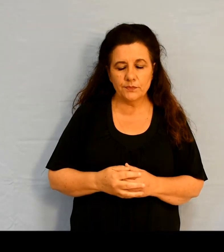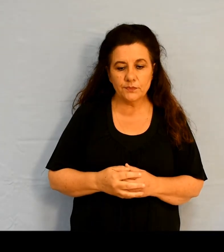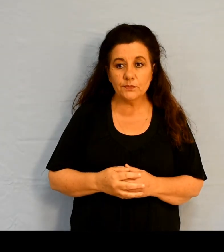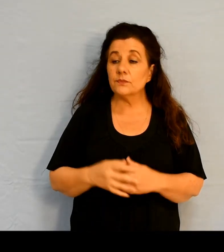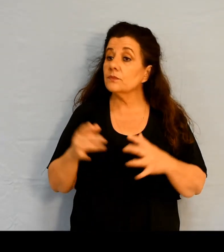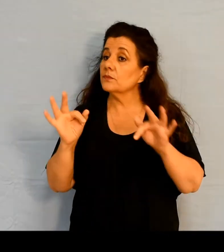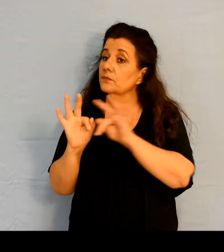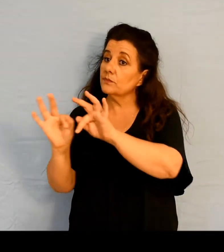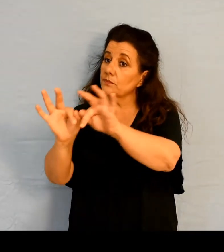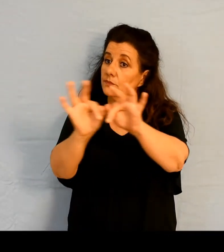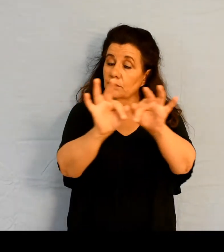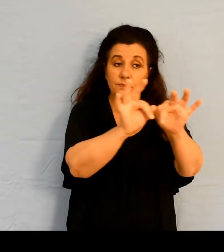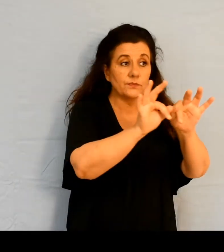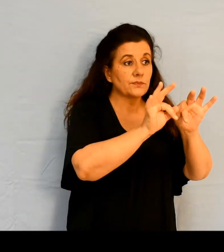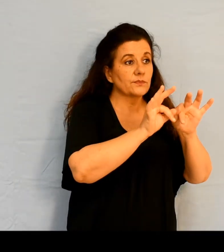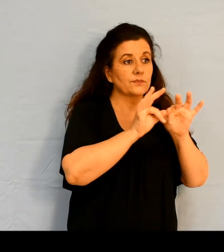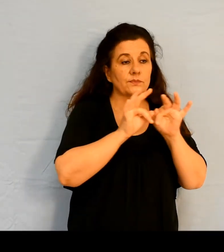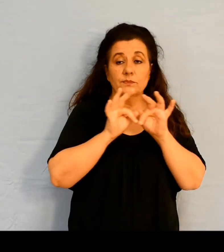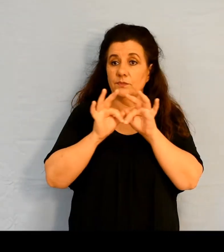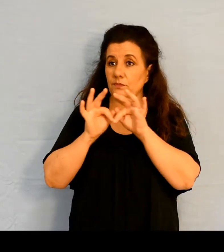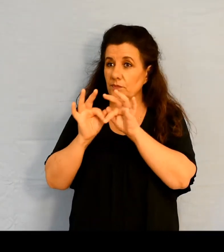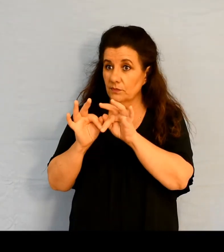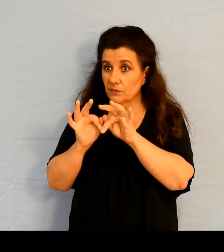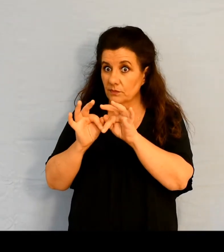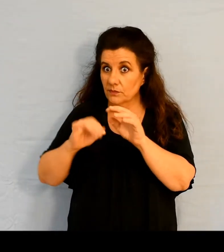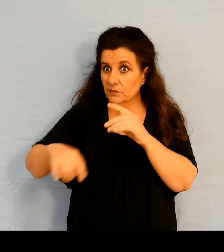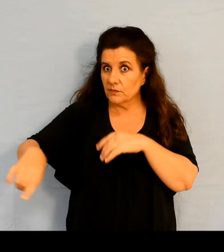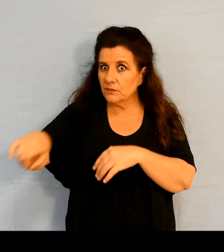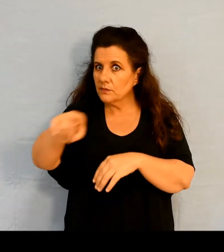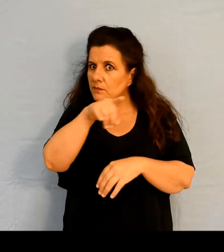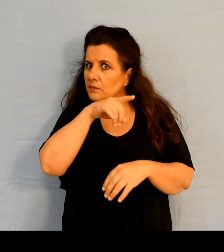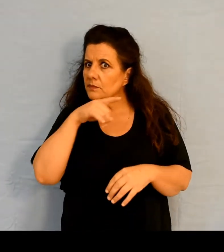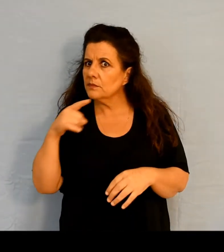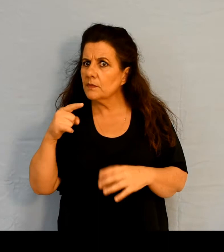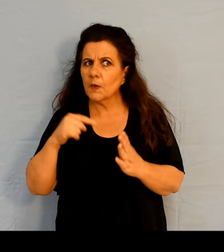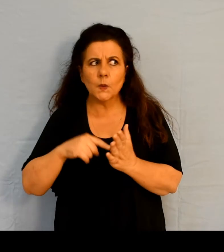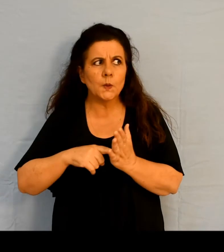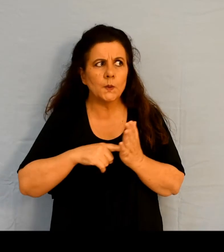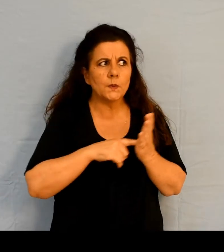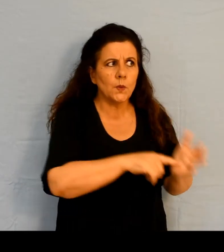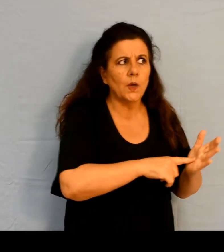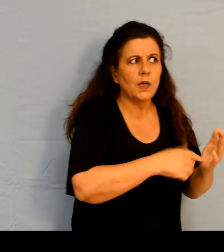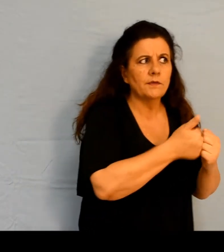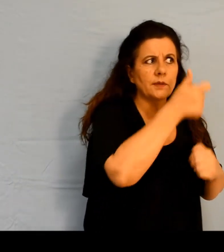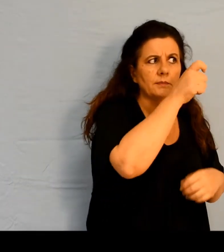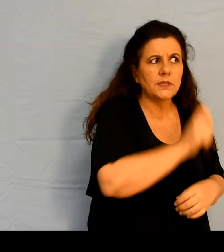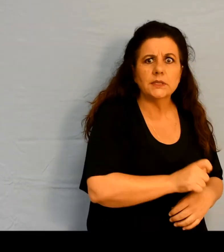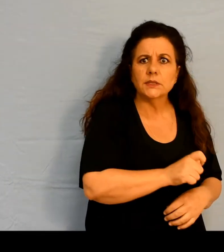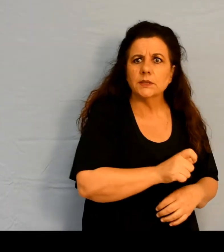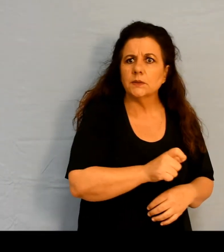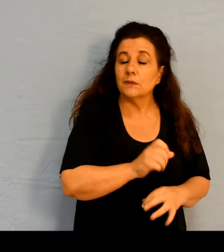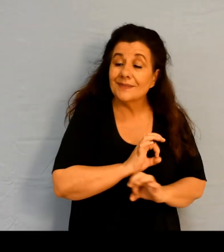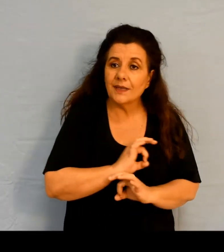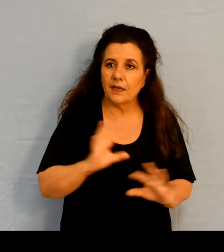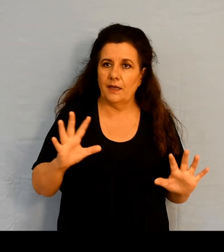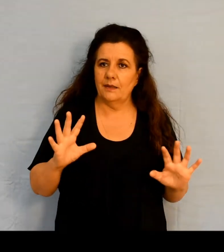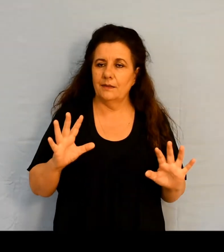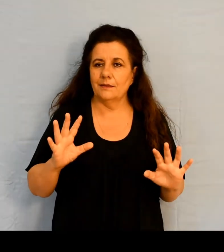Frères, n'ayez de dette envers personne, sauf celle de l'amour mutuel.